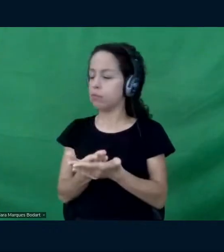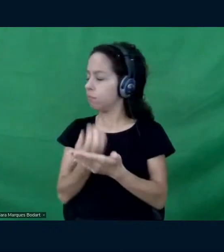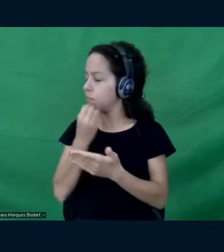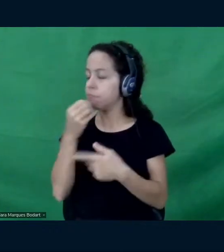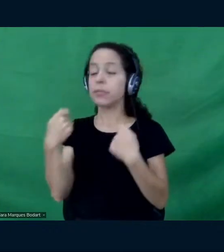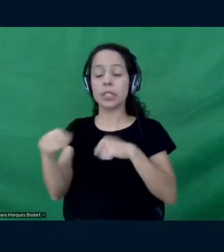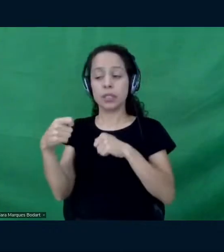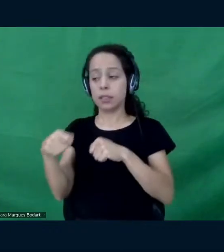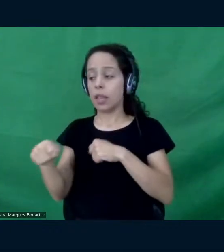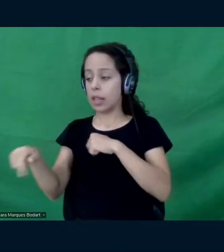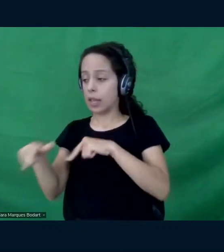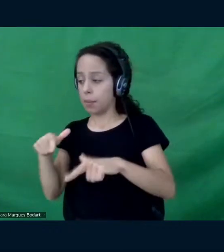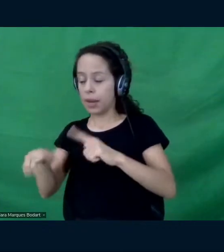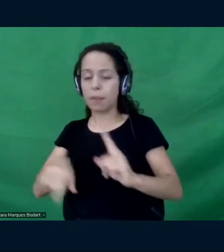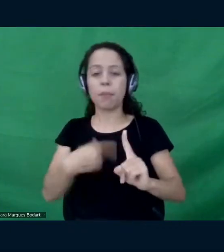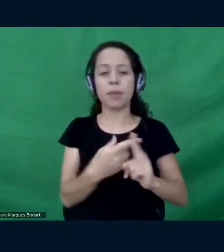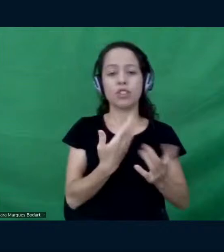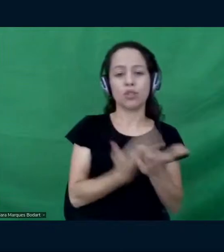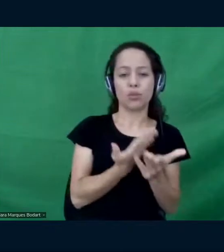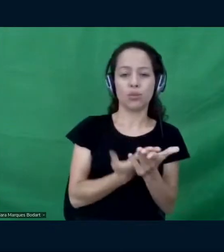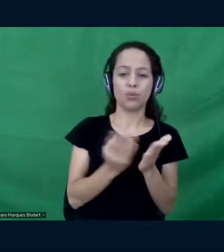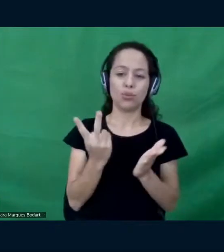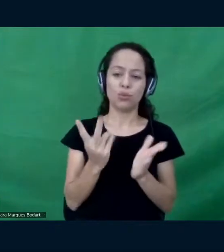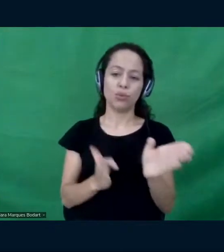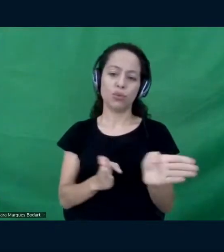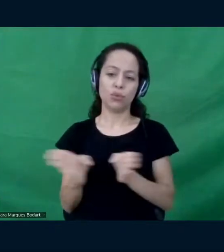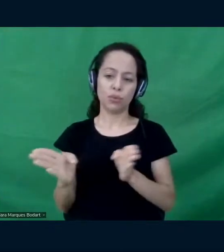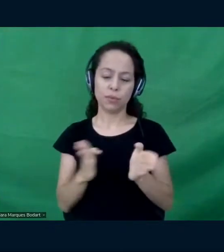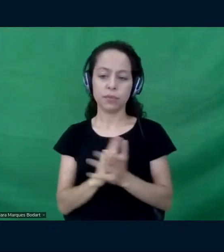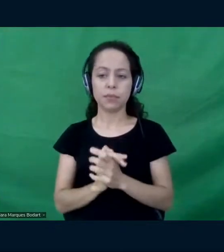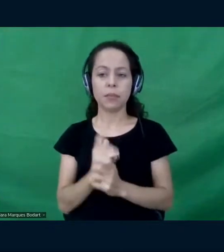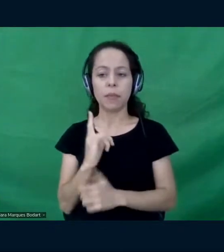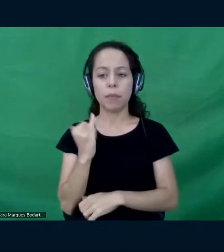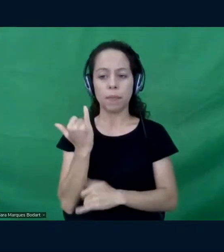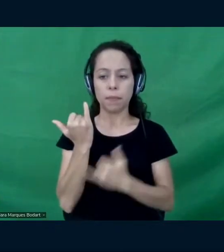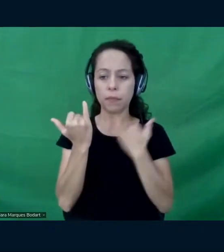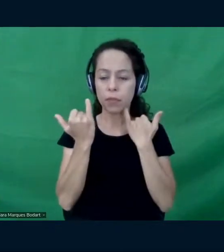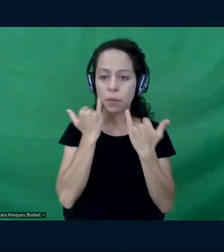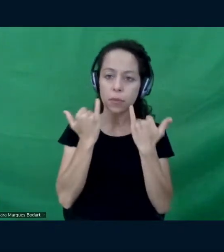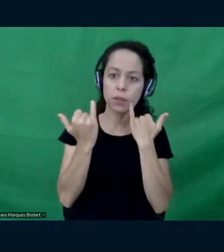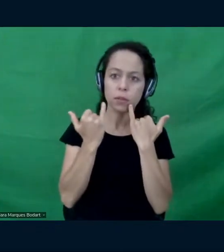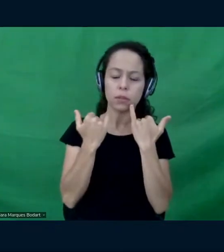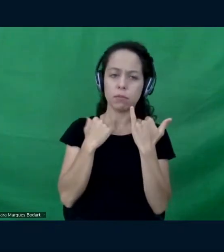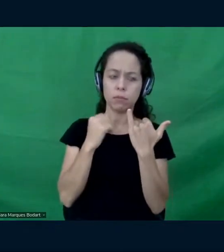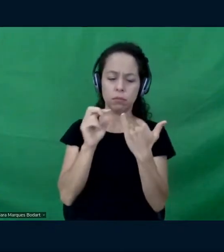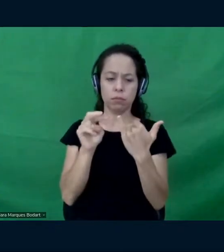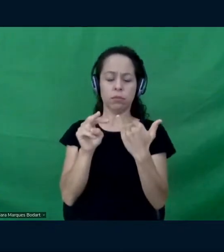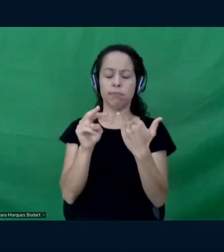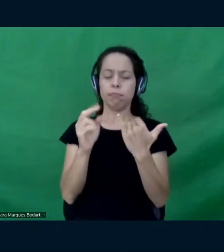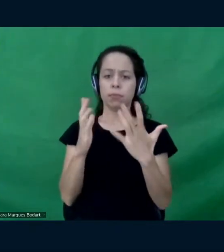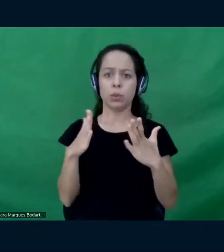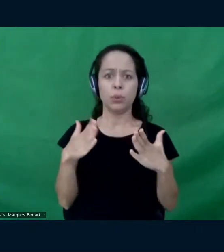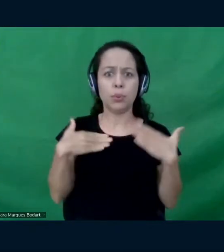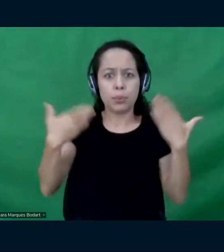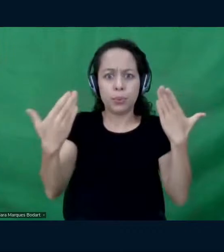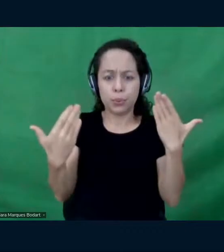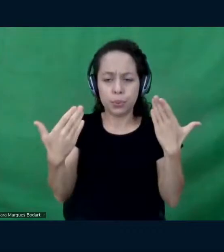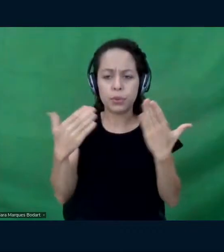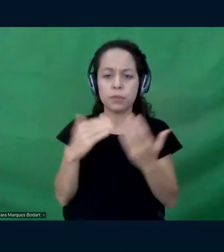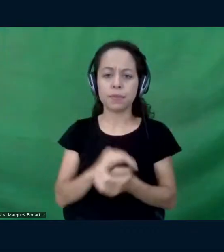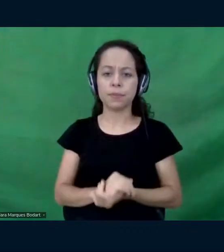de educação profissional. Tem um dado que eu não dei para vocês, que eu vou falar agora, que para mim ele continua sendo assustador.